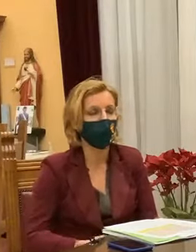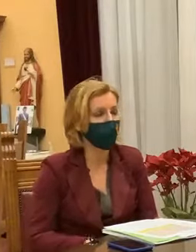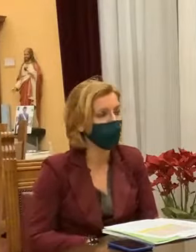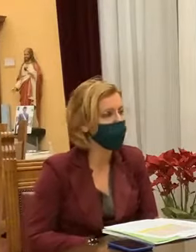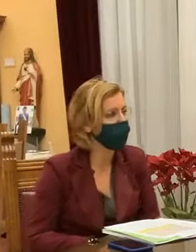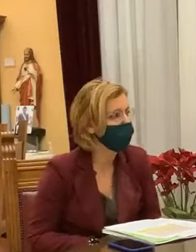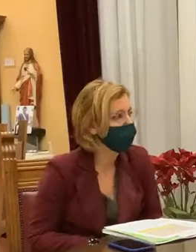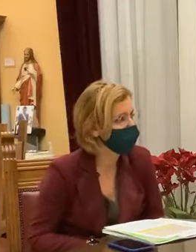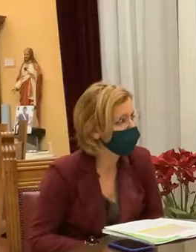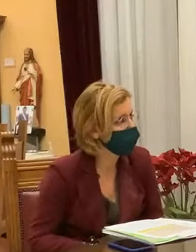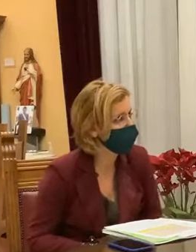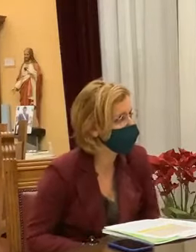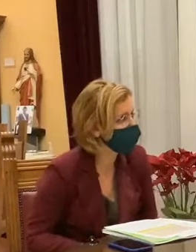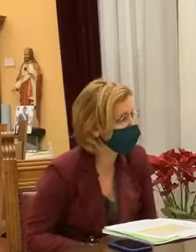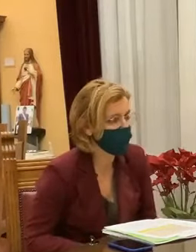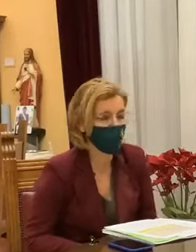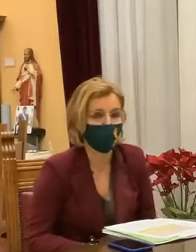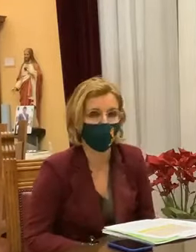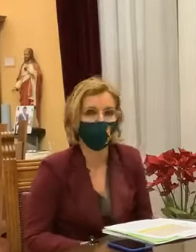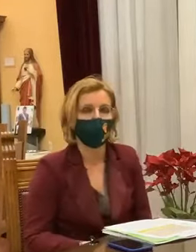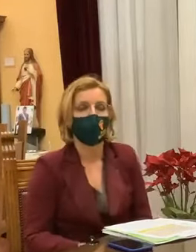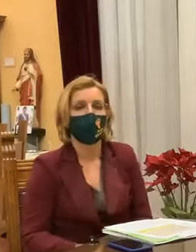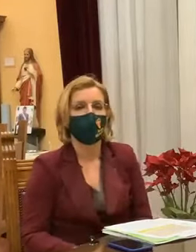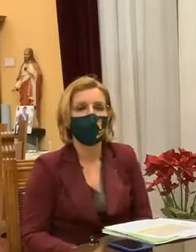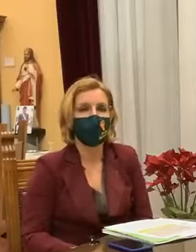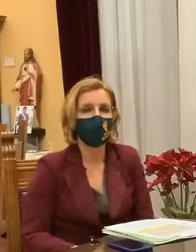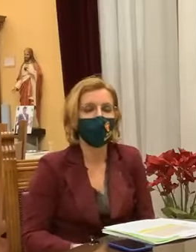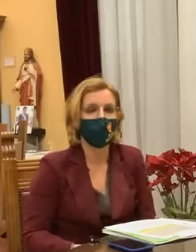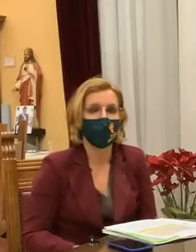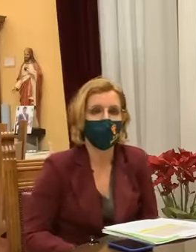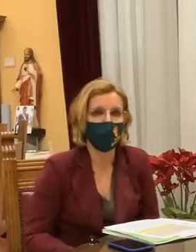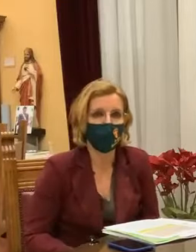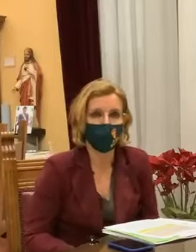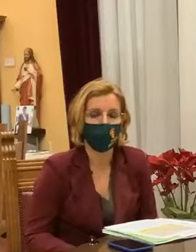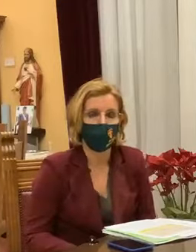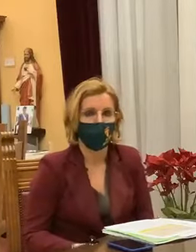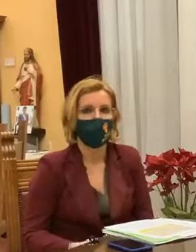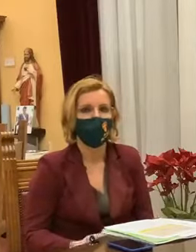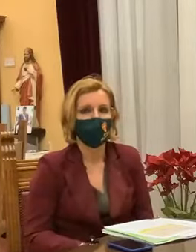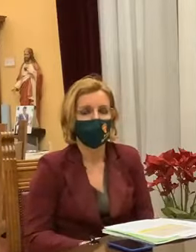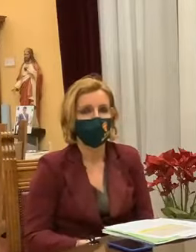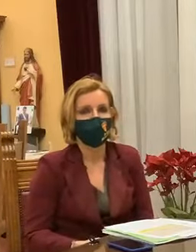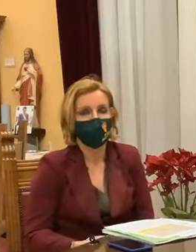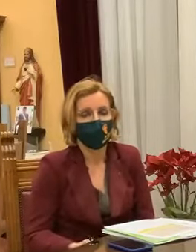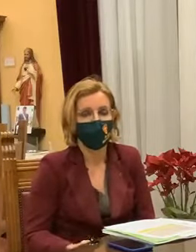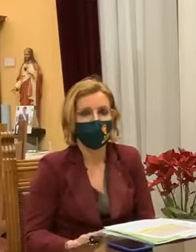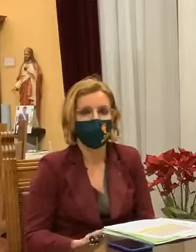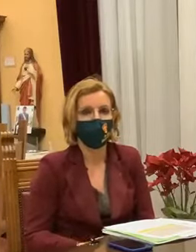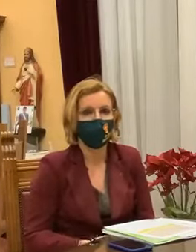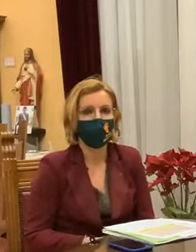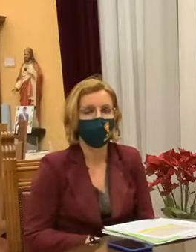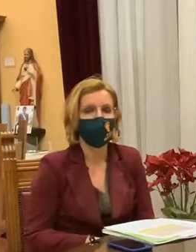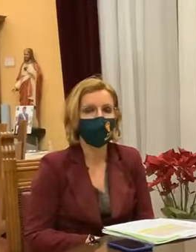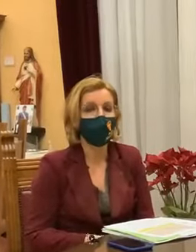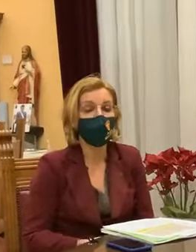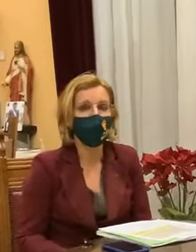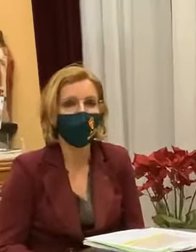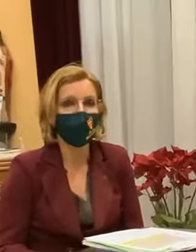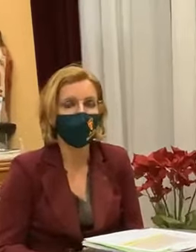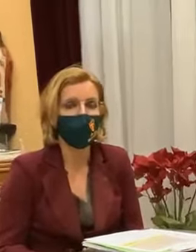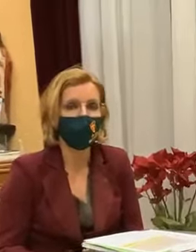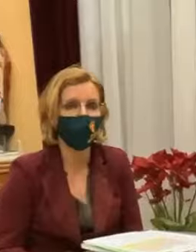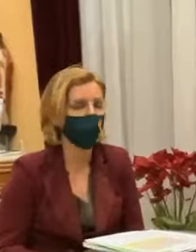che vengono iniziate dal 23 ottobre. Queste attività, lo ricordo a noi stessi e vale per tutti, sono state